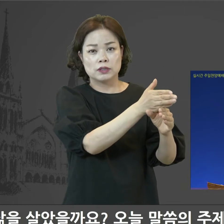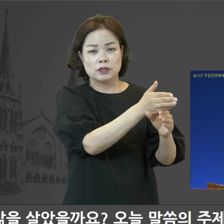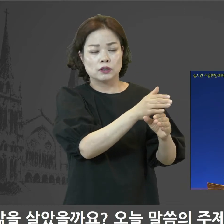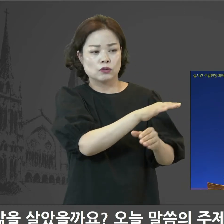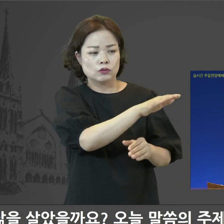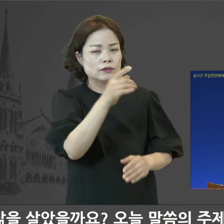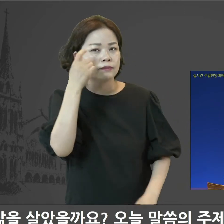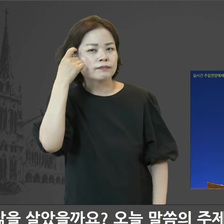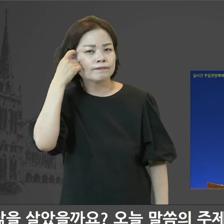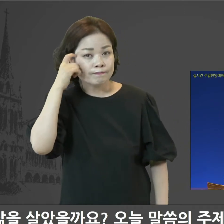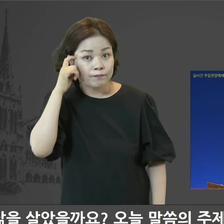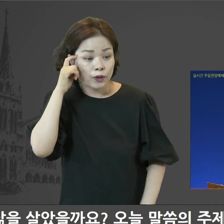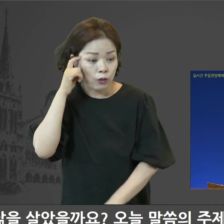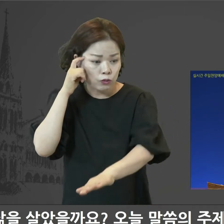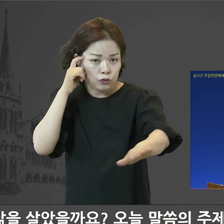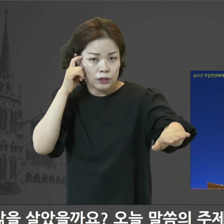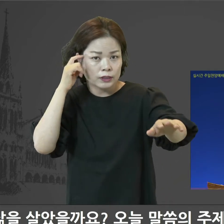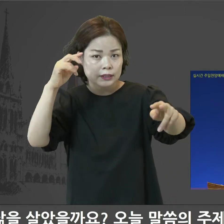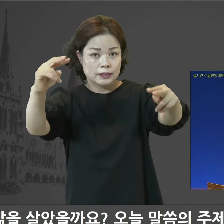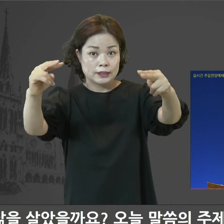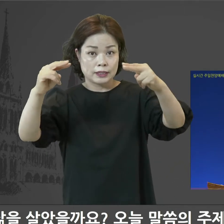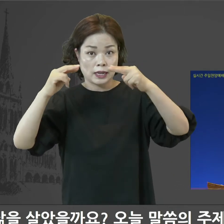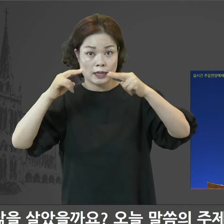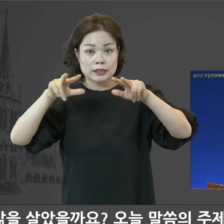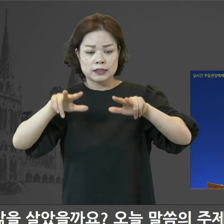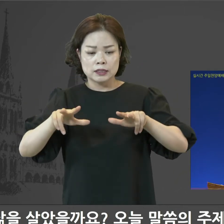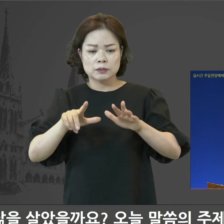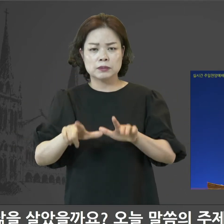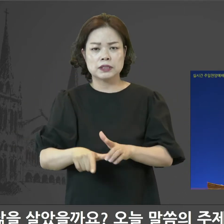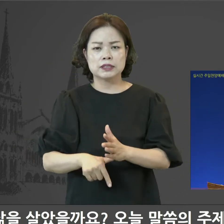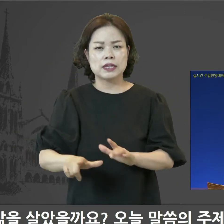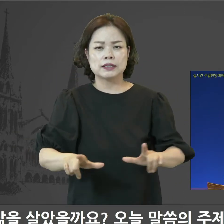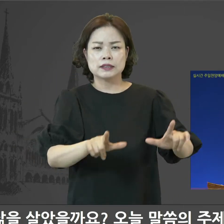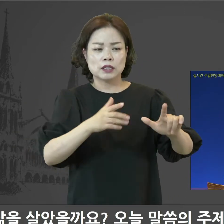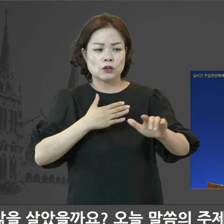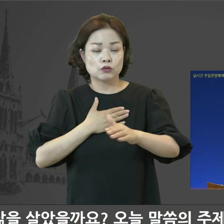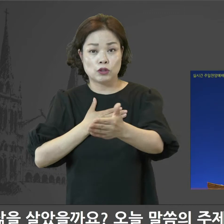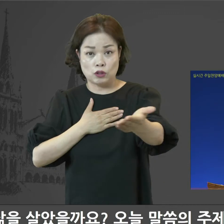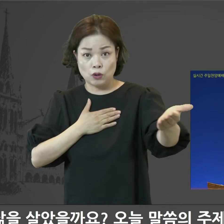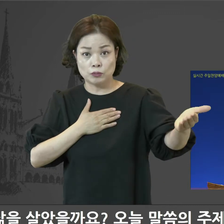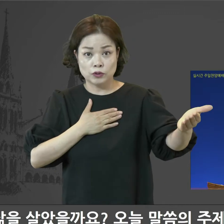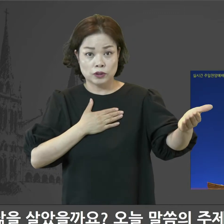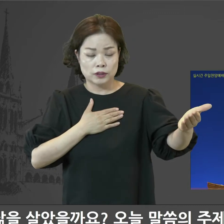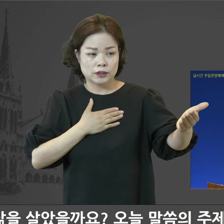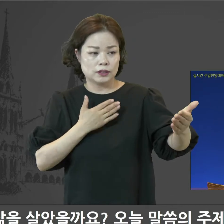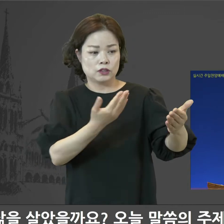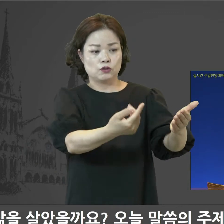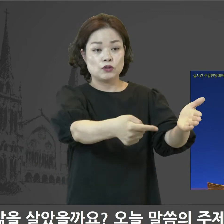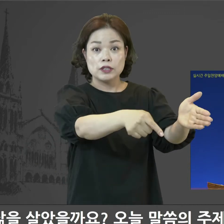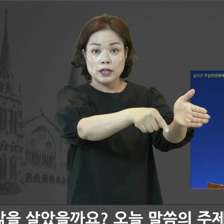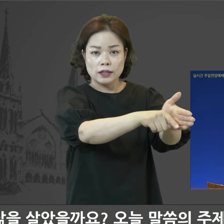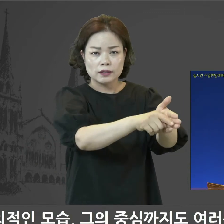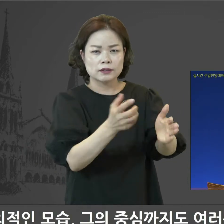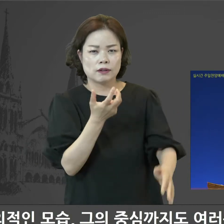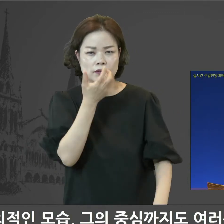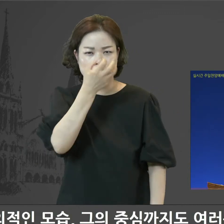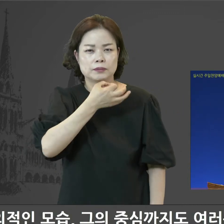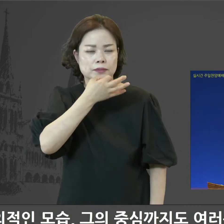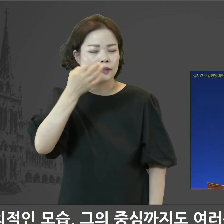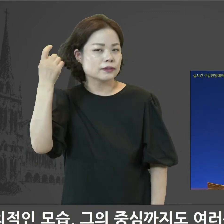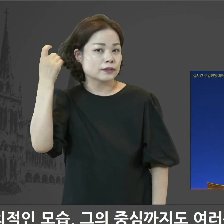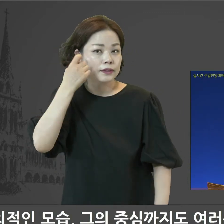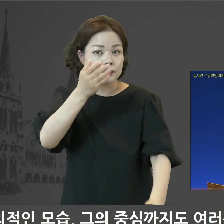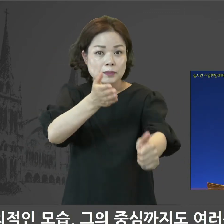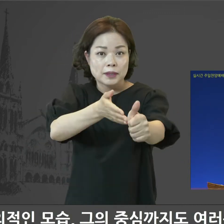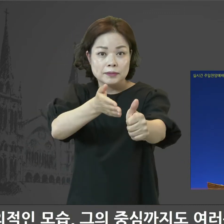헤아려 보면서 우리를 향한, 지금의 시대를 살아가는 저와 여러분들을 향한 성령의 음성으로